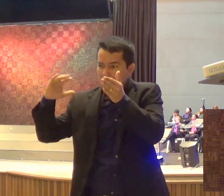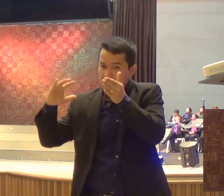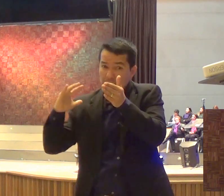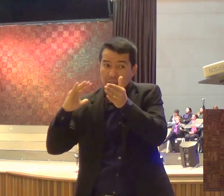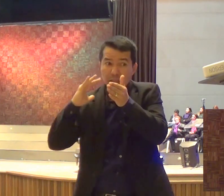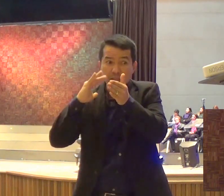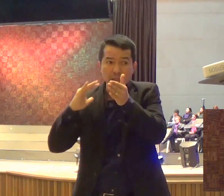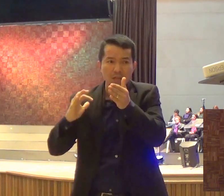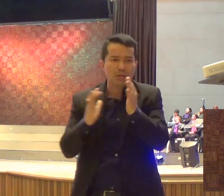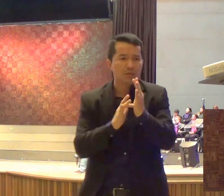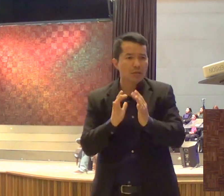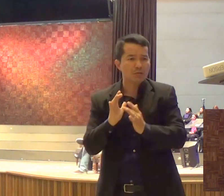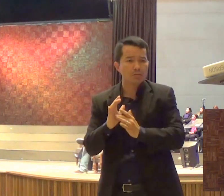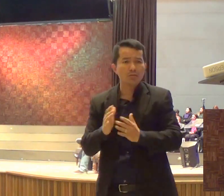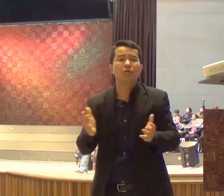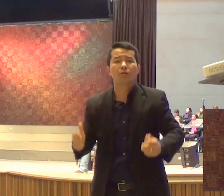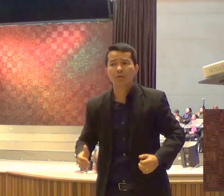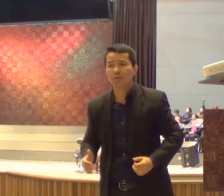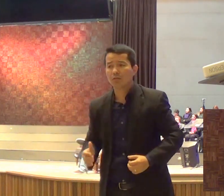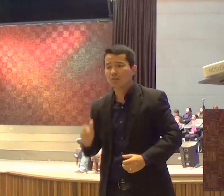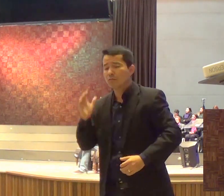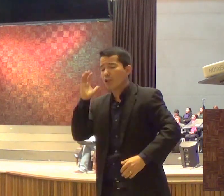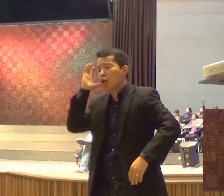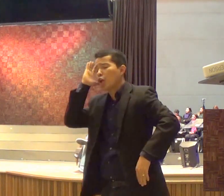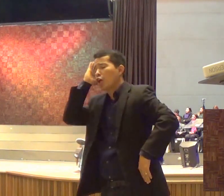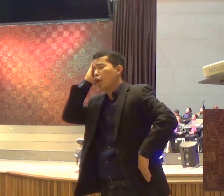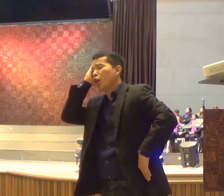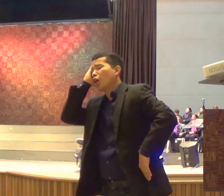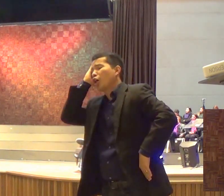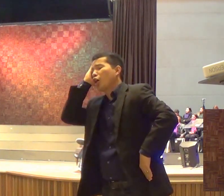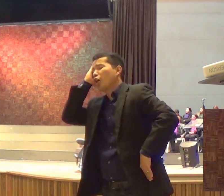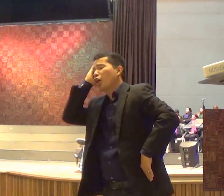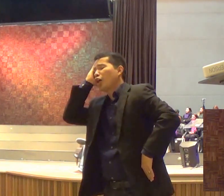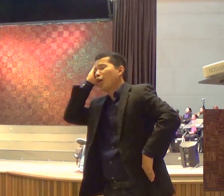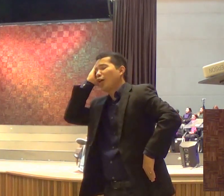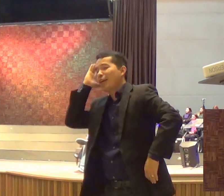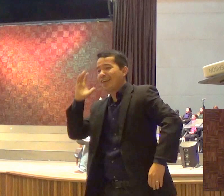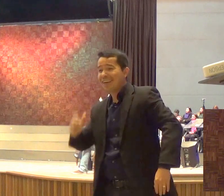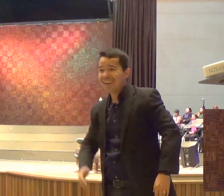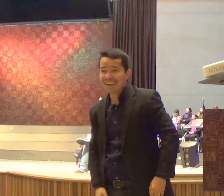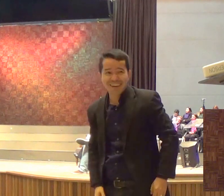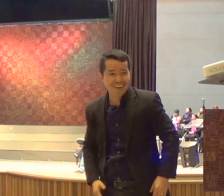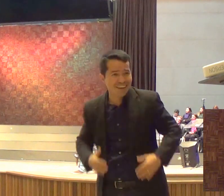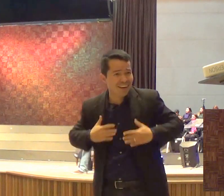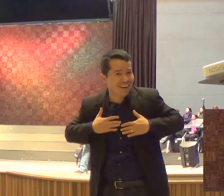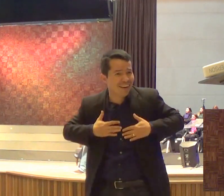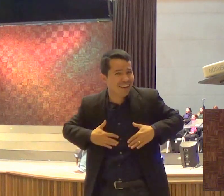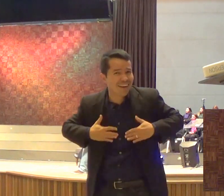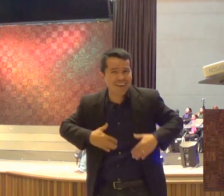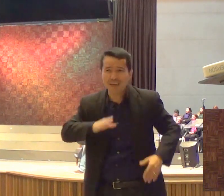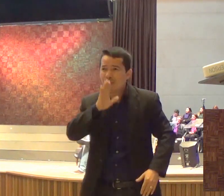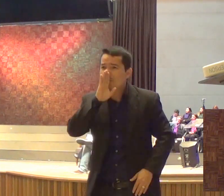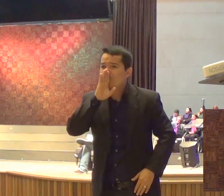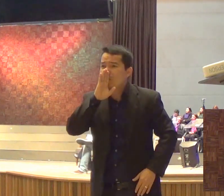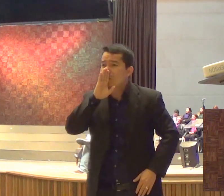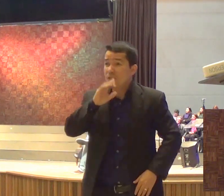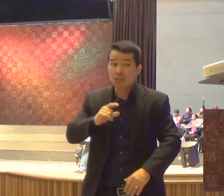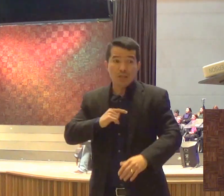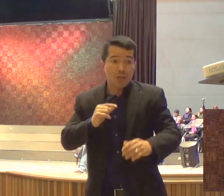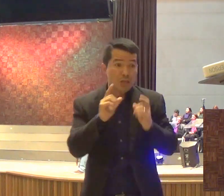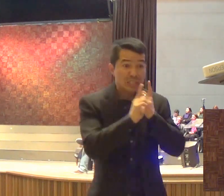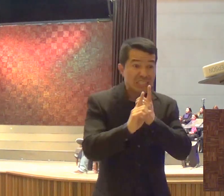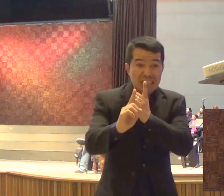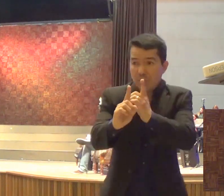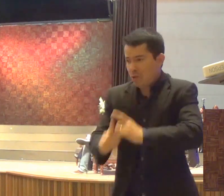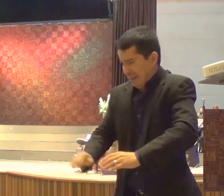na polpa dormindo sobre o travesseiro eles o despertarão ele disseram mestre não te importa que pereçamos